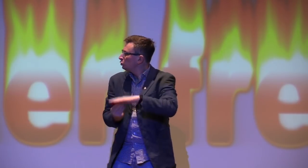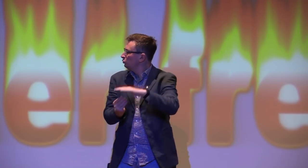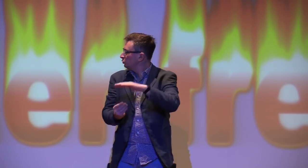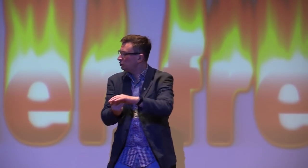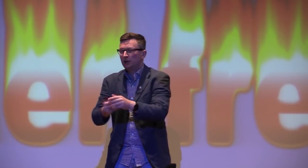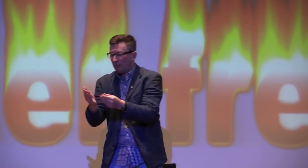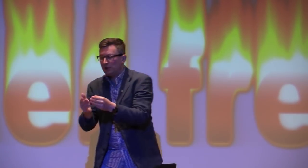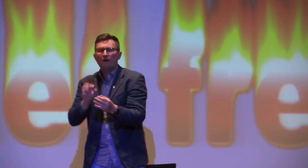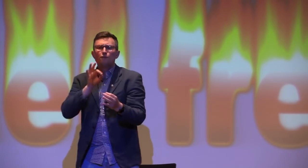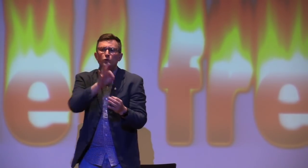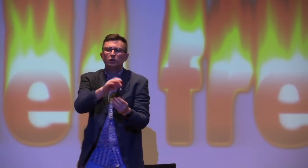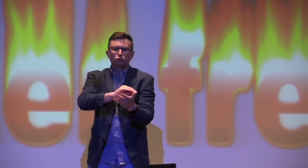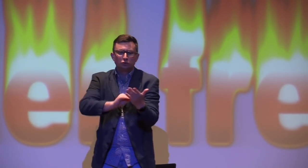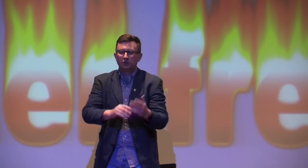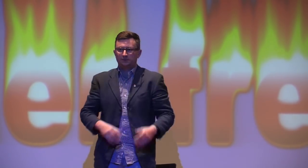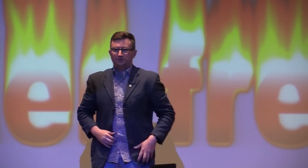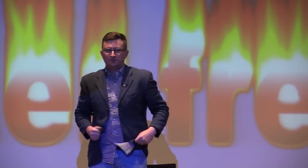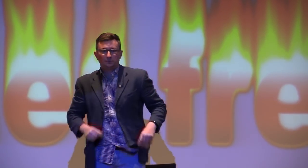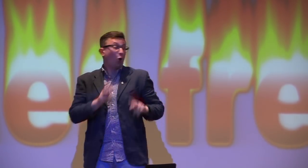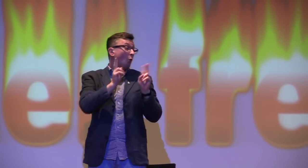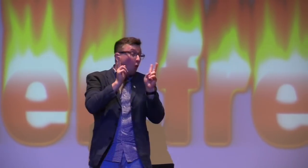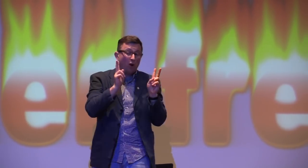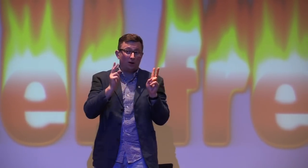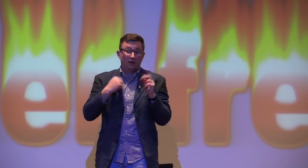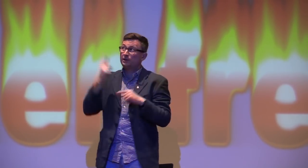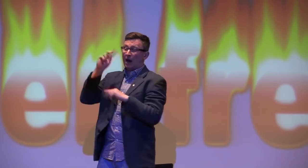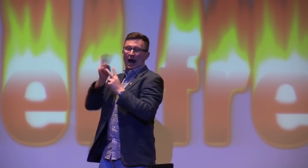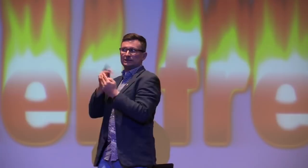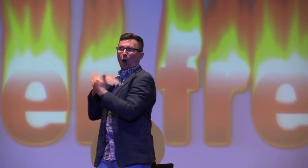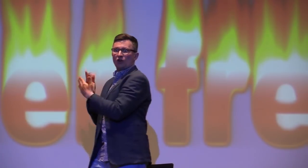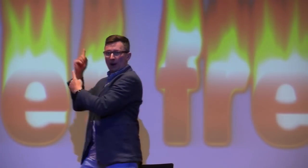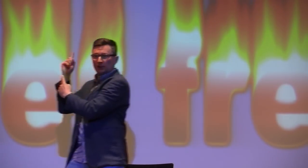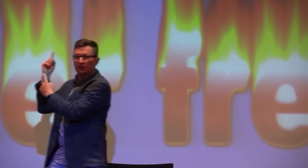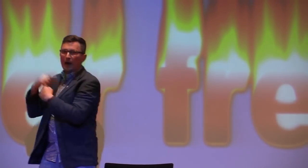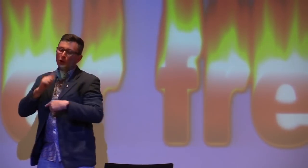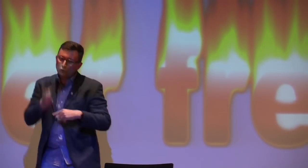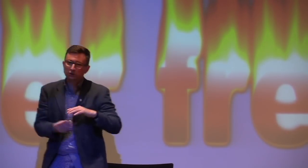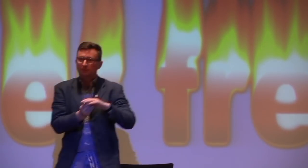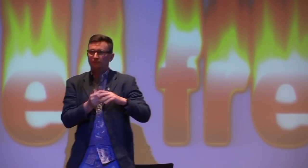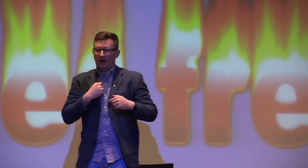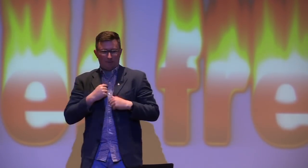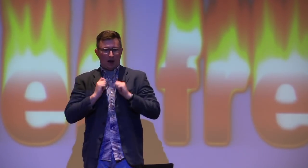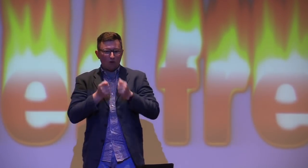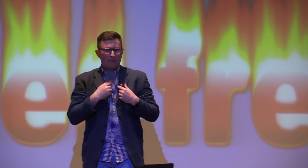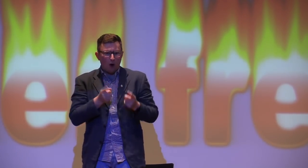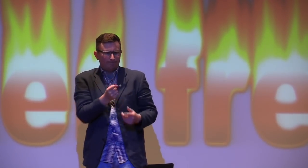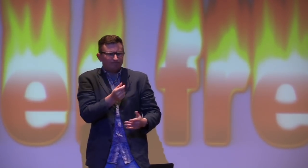Die haben natürlich andere Möglichkeiten auch. Die können vielleicht auch finanziell so Camps oder was auch immer unterstützen vom Landesverband auch